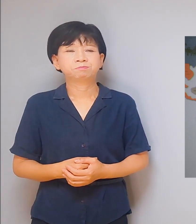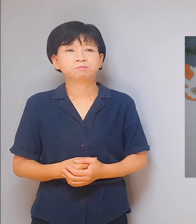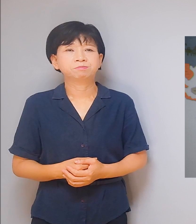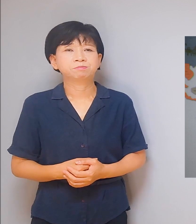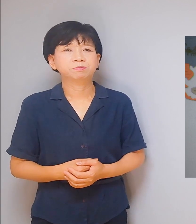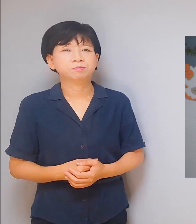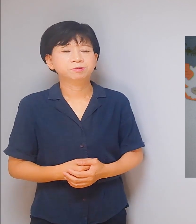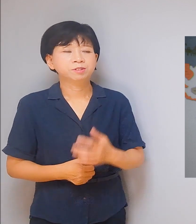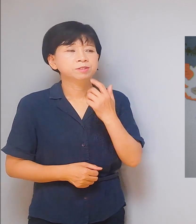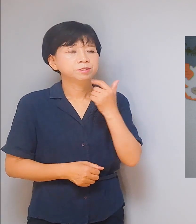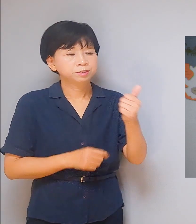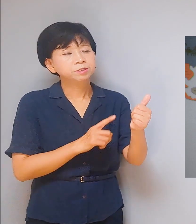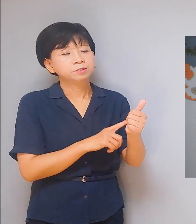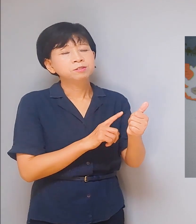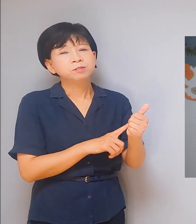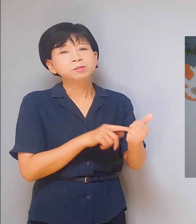겁니다.